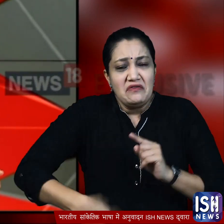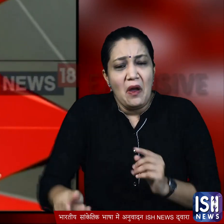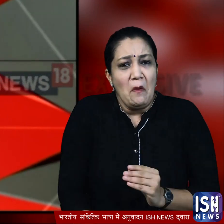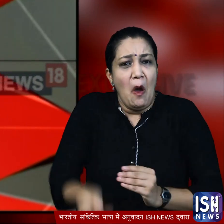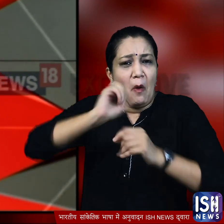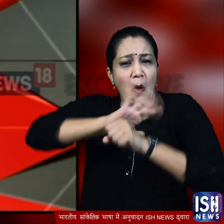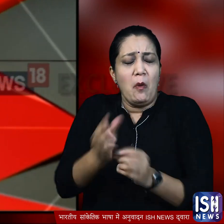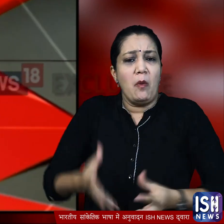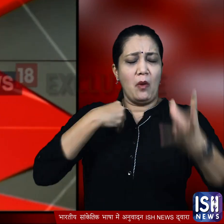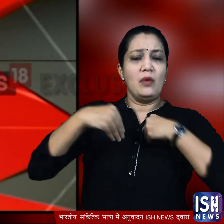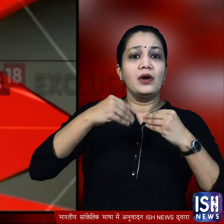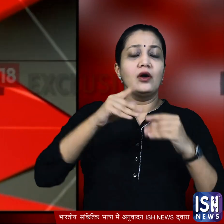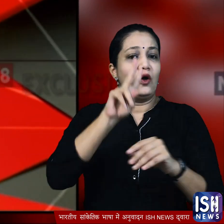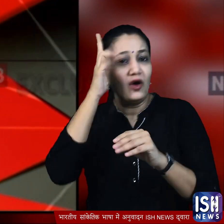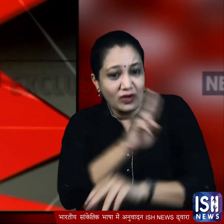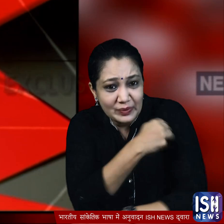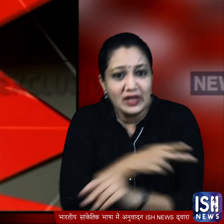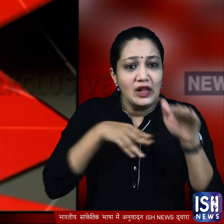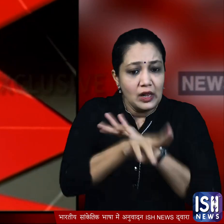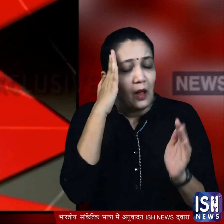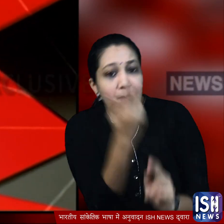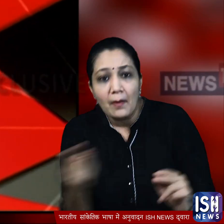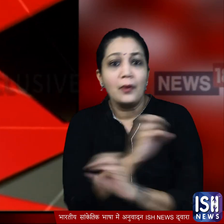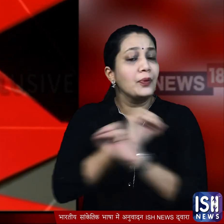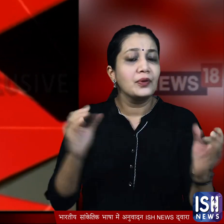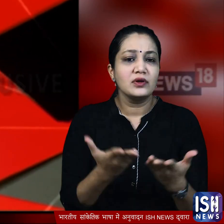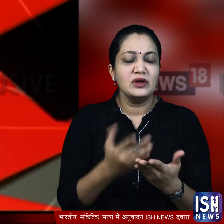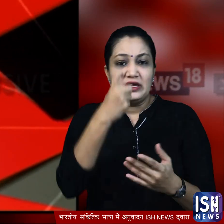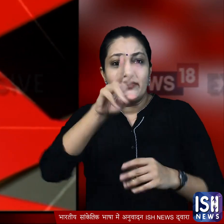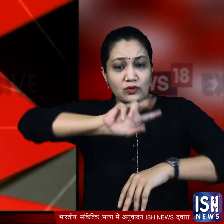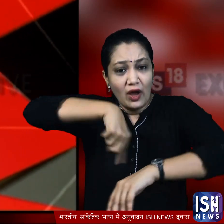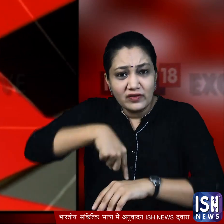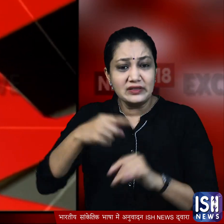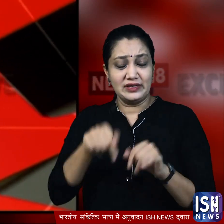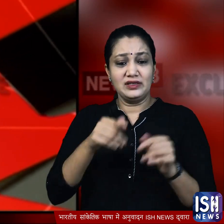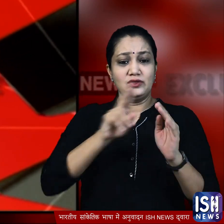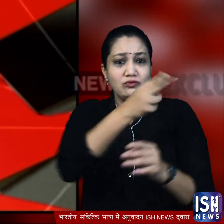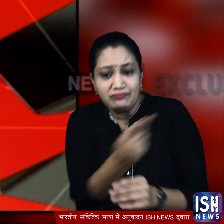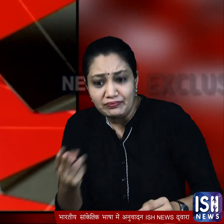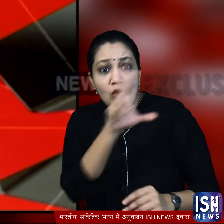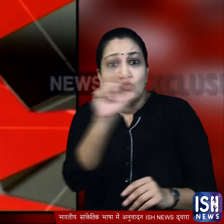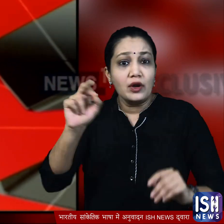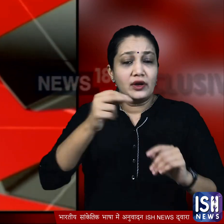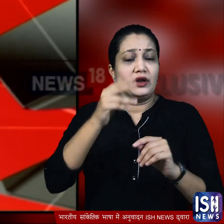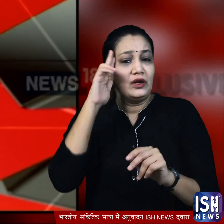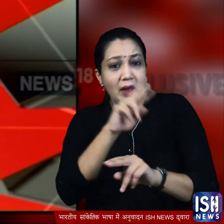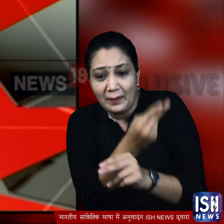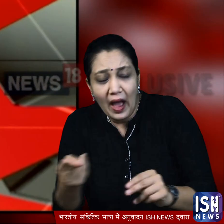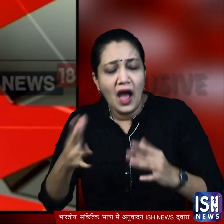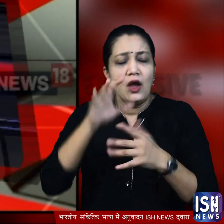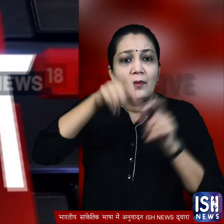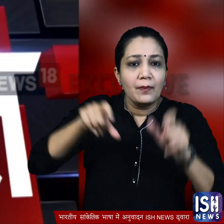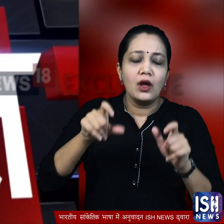में बेड नहीं है। ऐसे हालात में उम्मीद जताई गई कि 72 घंटे के अंदर तैयार किए गए 200 बेड वाले इस अस्पताल से लोगों को